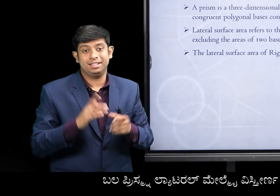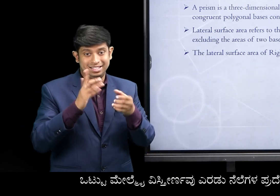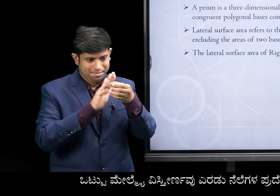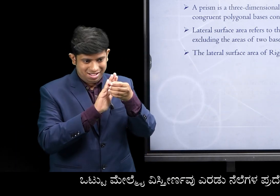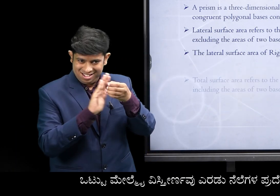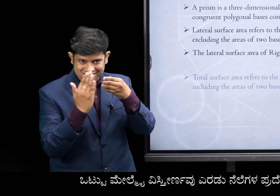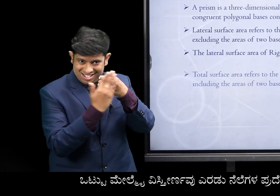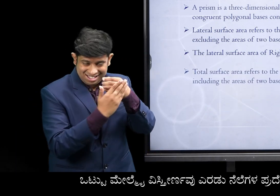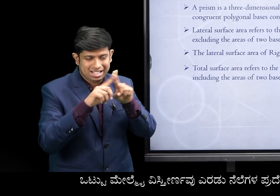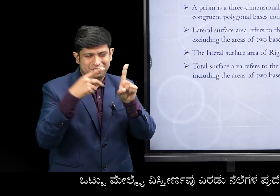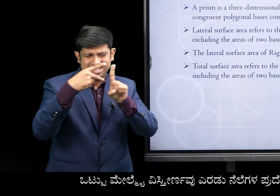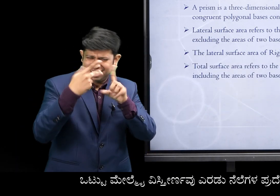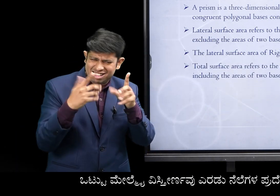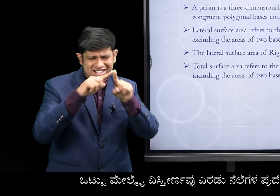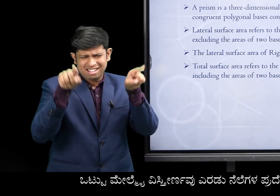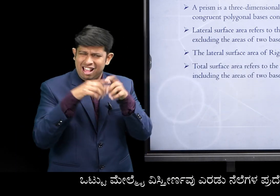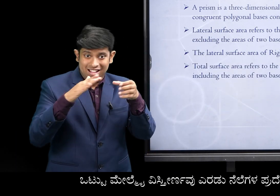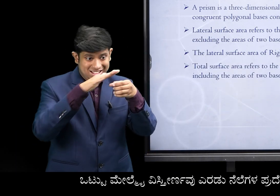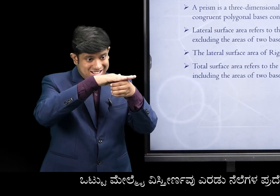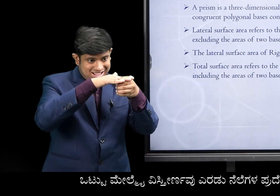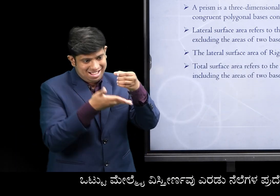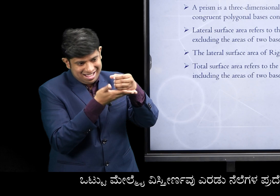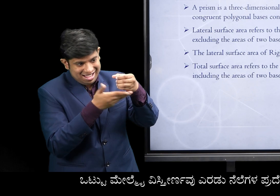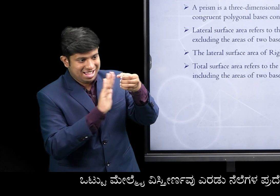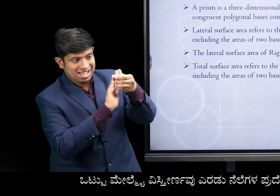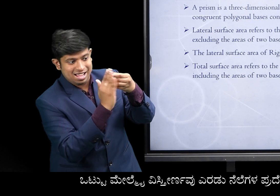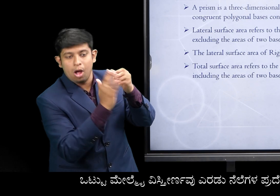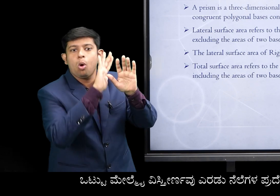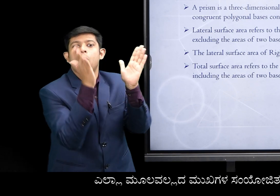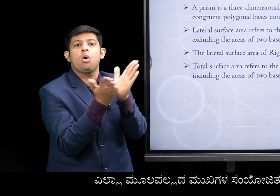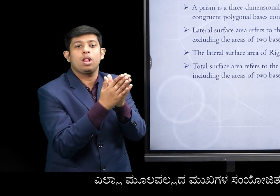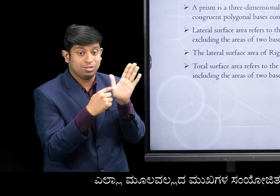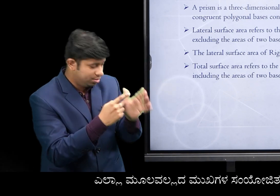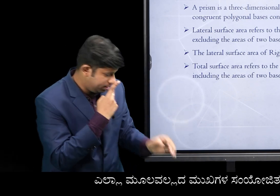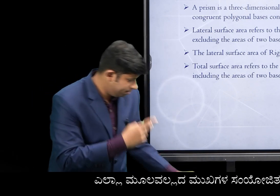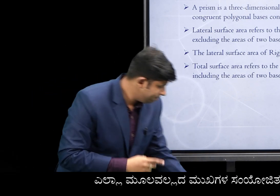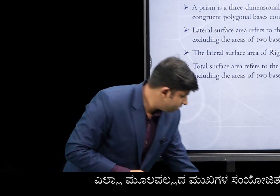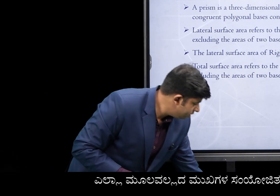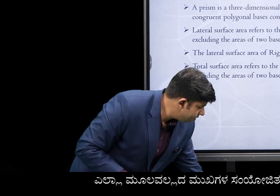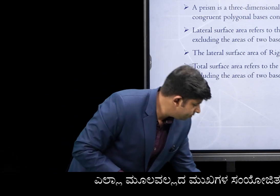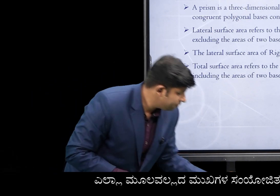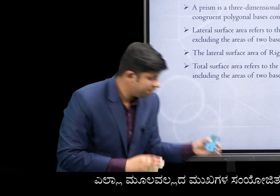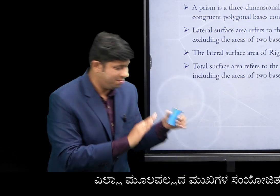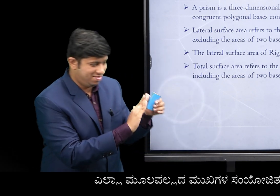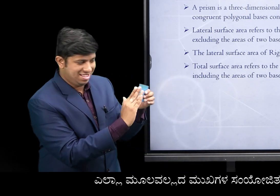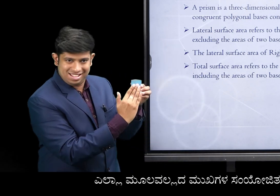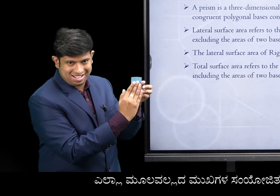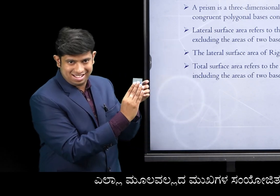ಒಟ್ಟು ಮೇಲ್ಮೈ ವಿಸ್ತೀರ್ಣವು 2 ನೆಲೆಗಳ ಪ್ರದೇಶಗಳನ್ನ ಒಳಗೊಂಡಂತೆ ಪ್ರಿಸಮ್‌ನ ಎಲ್ಲಾ ಮೂಲವಲ್ಲದ ಮುಖಗಳ ಸಂಯೋಜಿತ ಪ್ರದೇಶವನ್ನ ಸೂಚಿಸುತ್ತೆ.